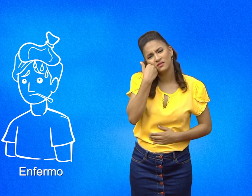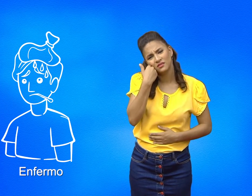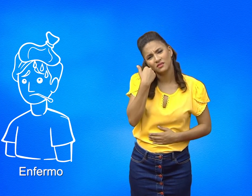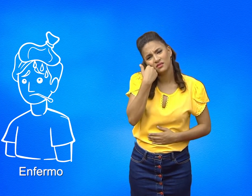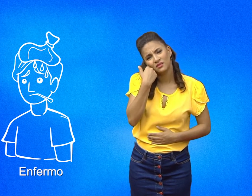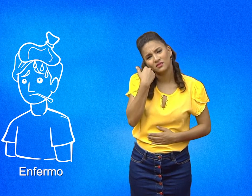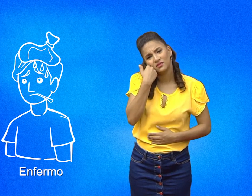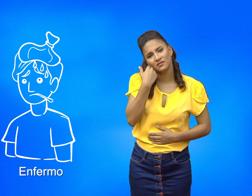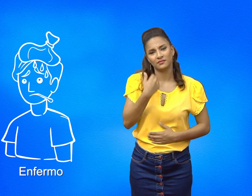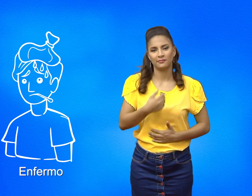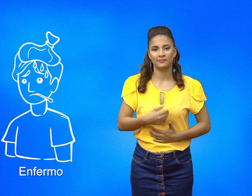enfermo